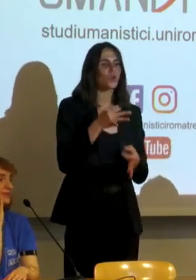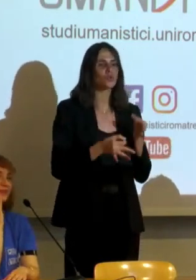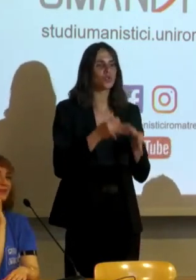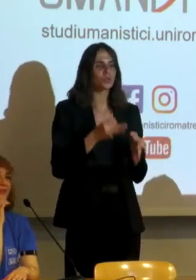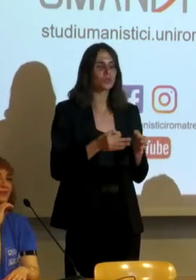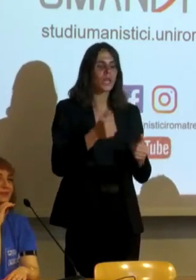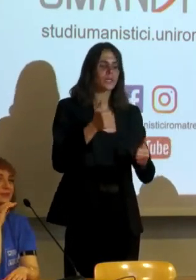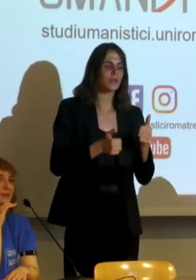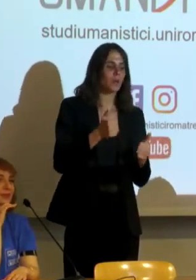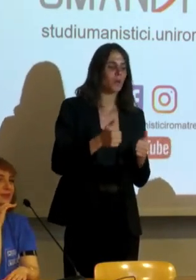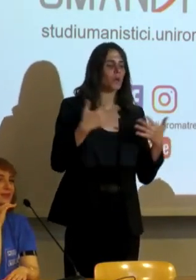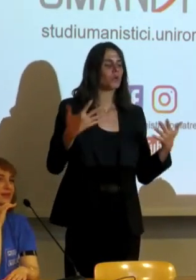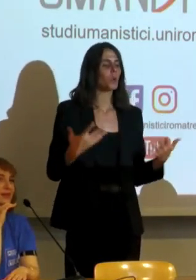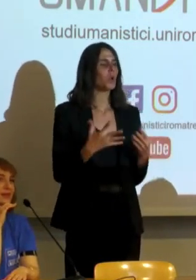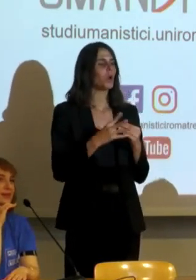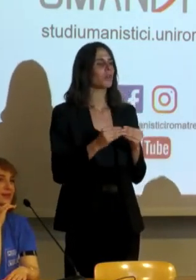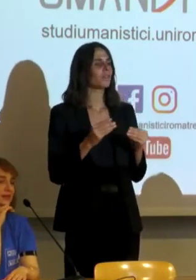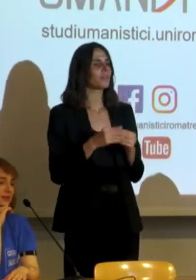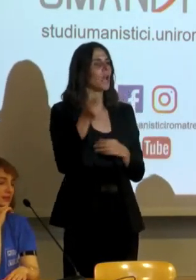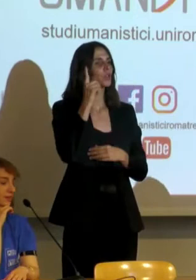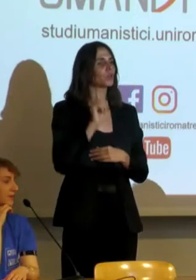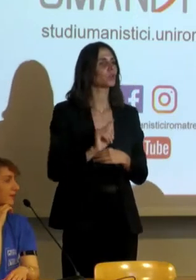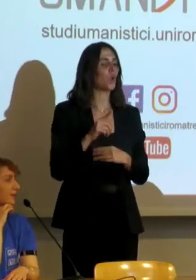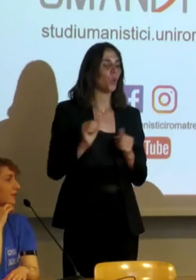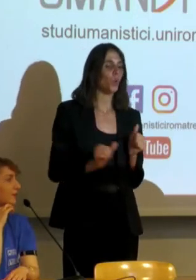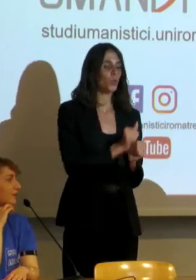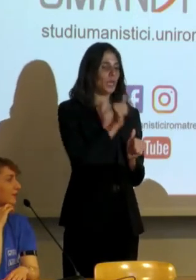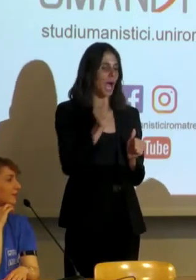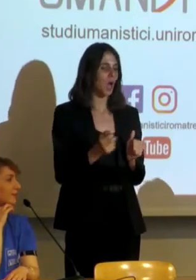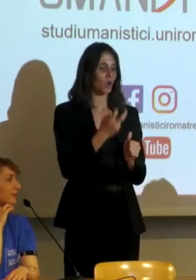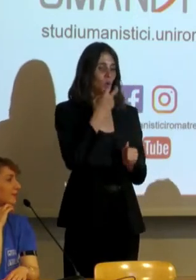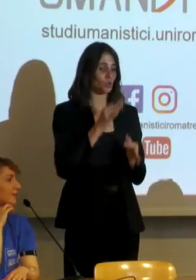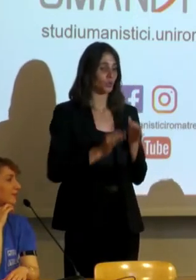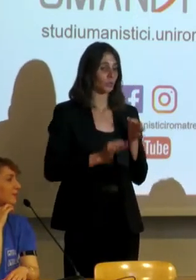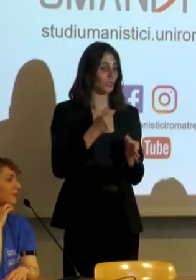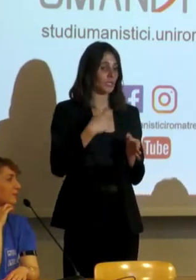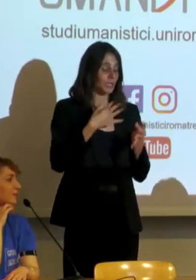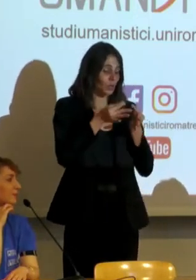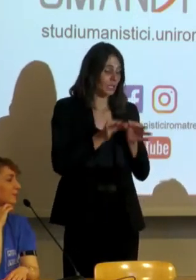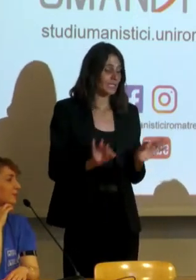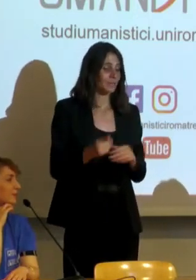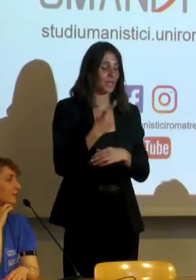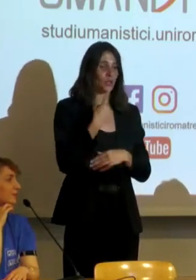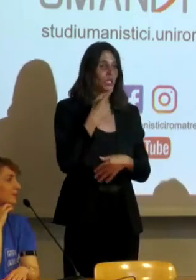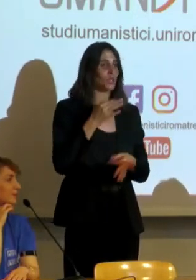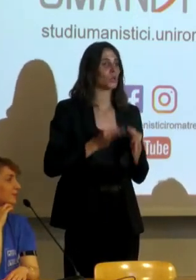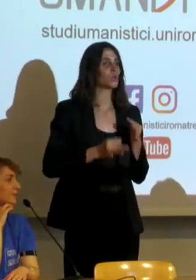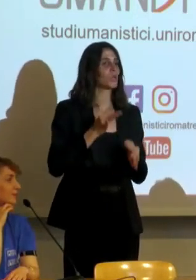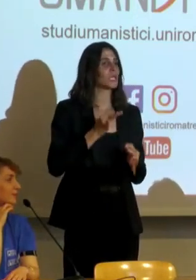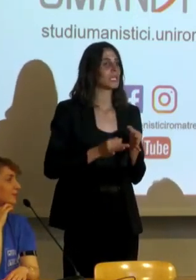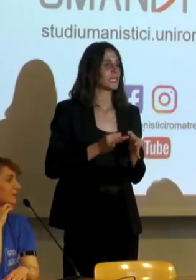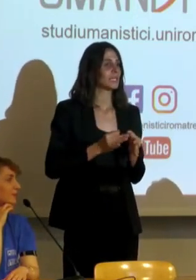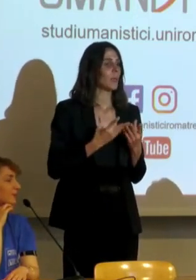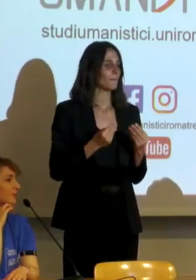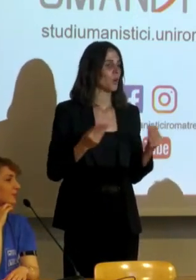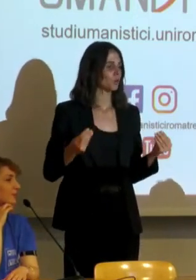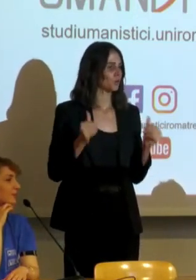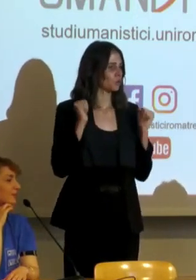concorsi, qualcosa farai, un anno in giurisprudenza e con tutto il rispetto per i giuristi, ero morto civilmente,